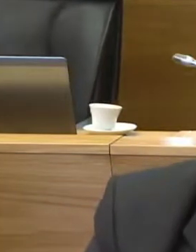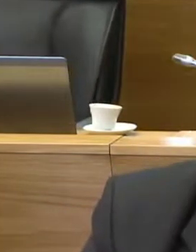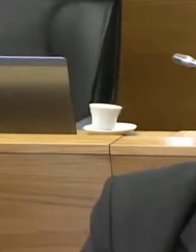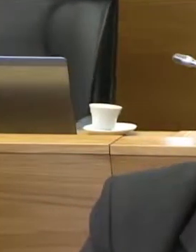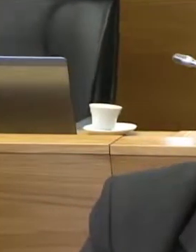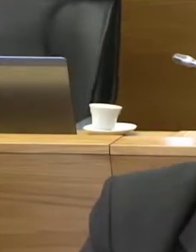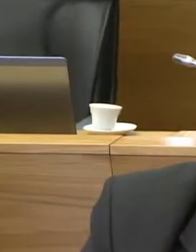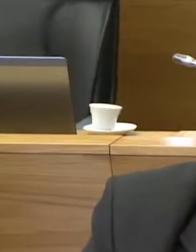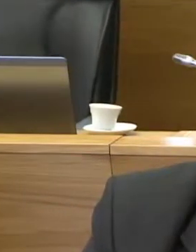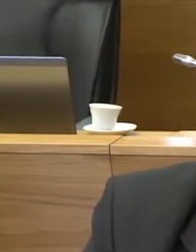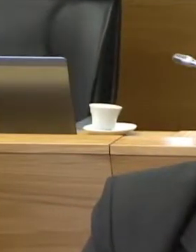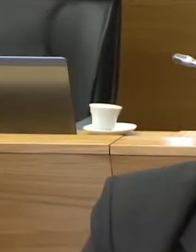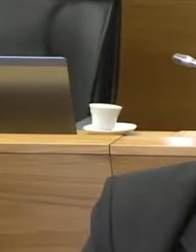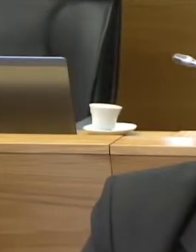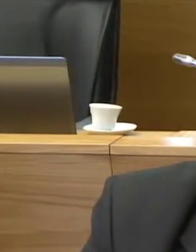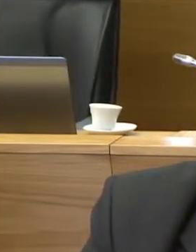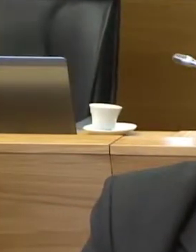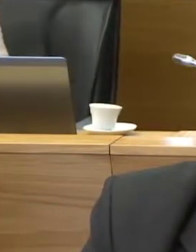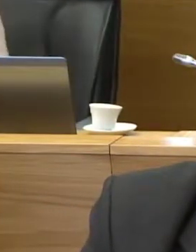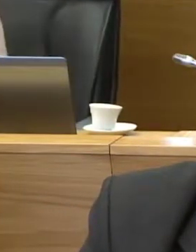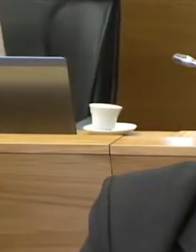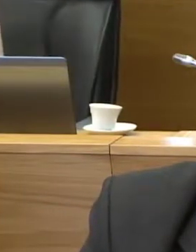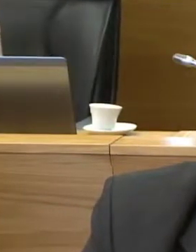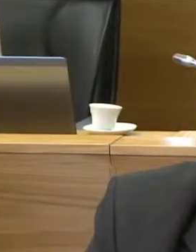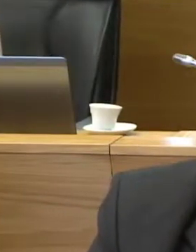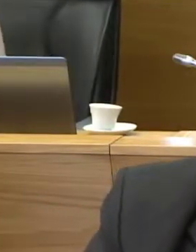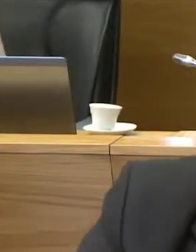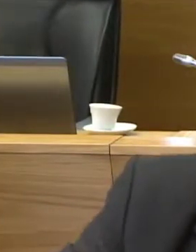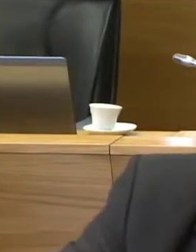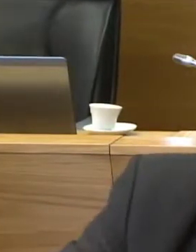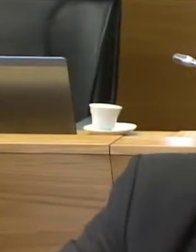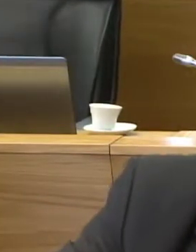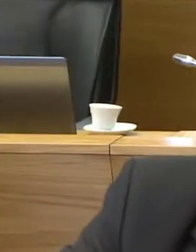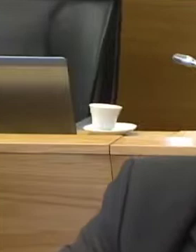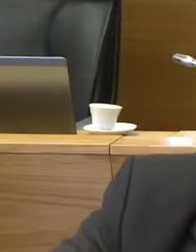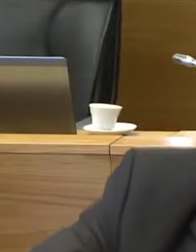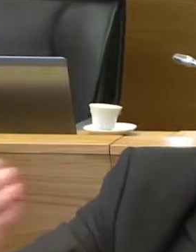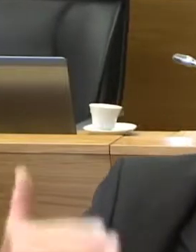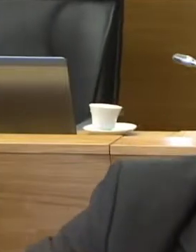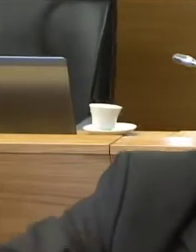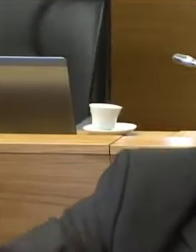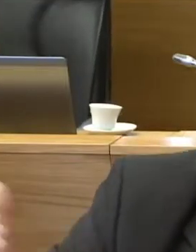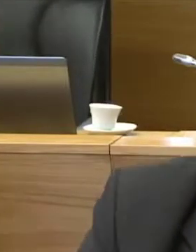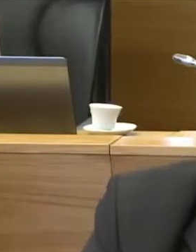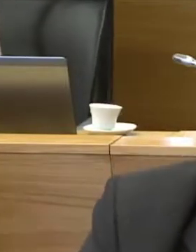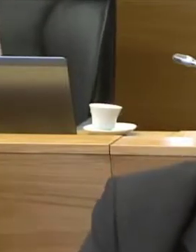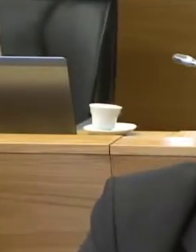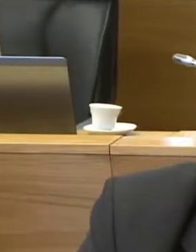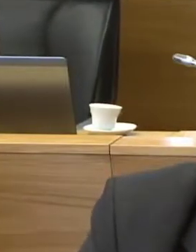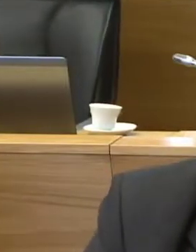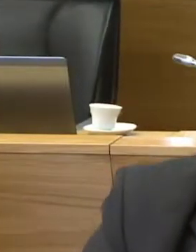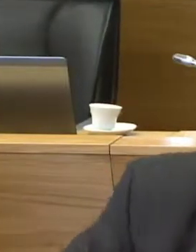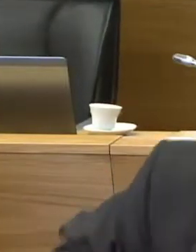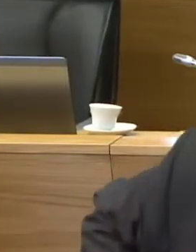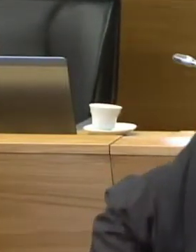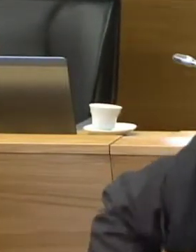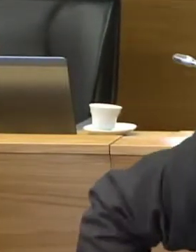momento da gente abraçar essa causa junto com os vereadores para que a gente possa resolver de imediato esse